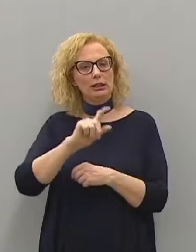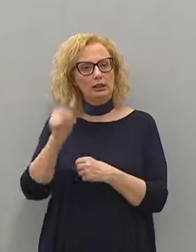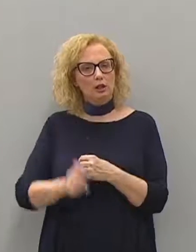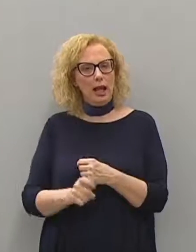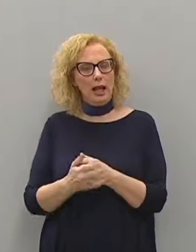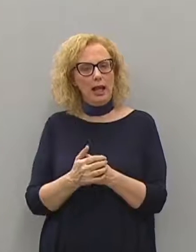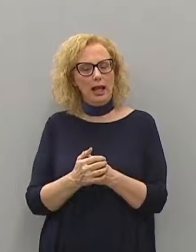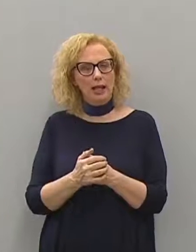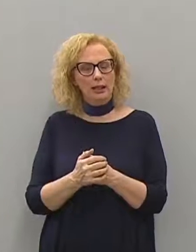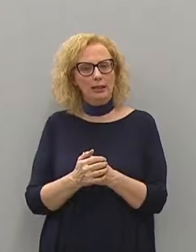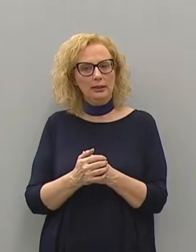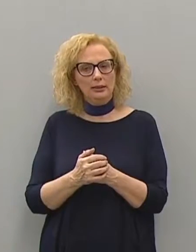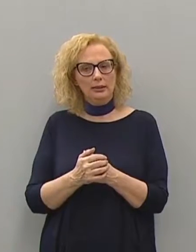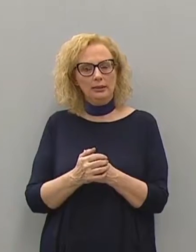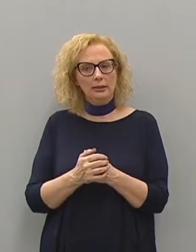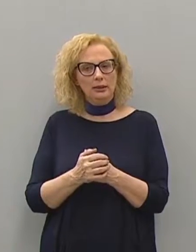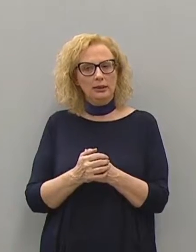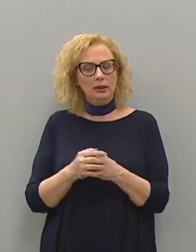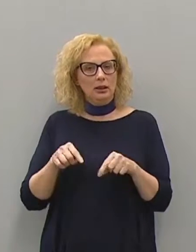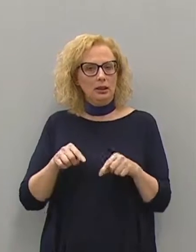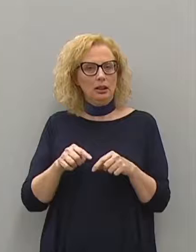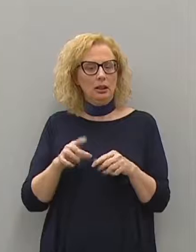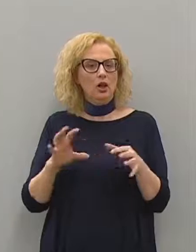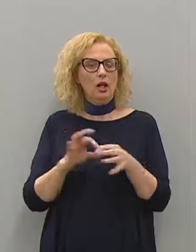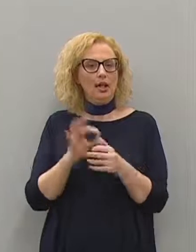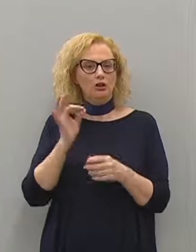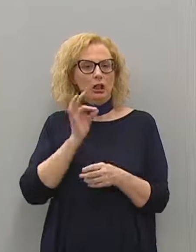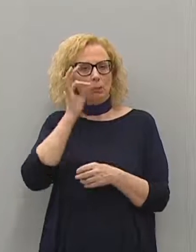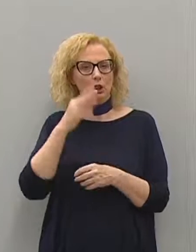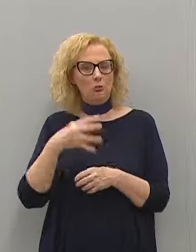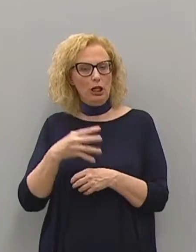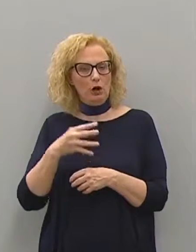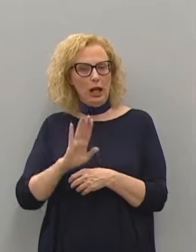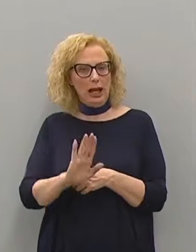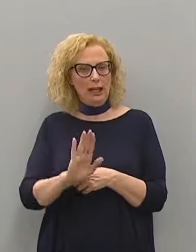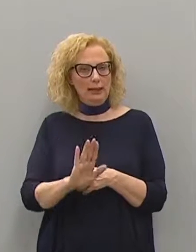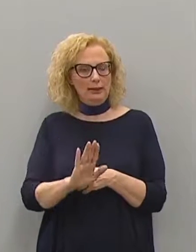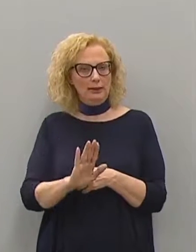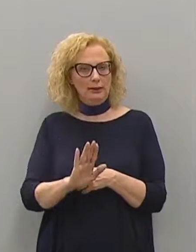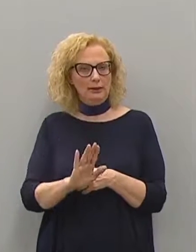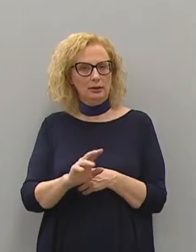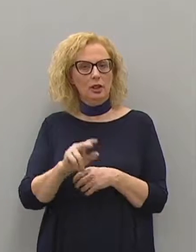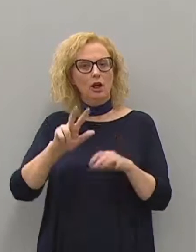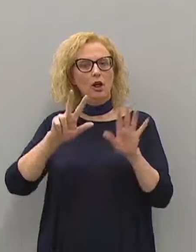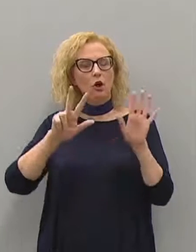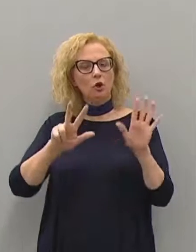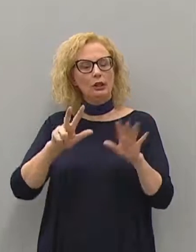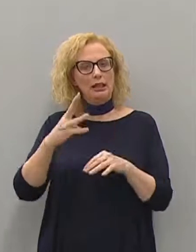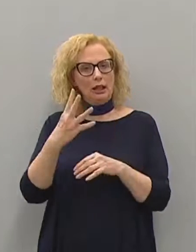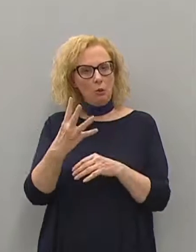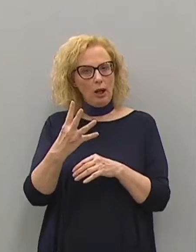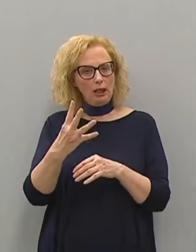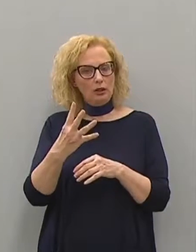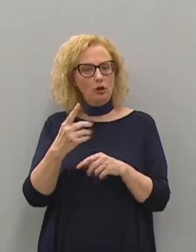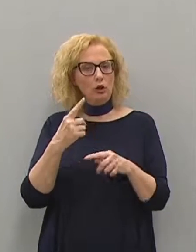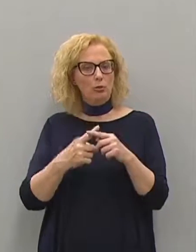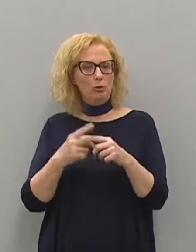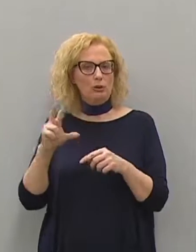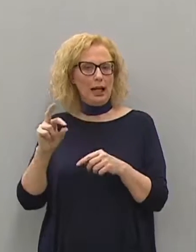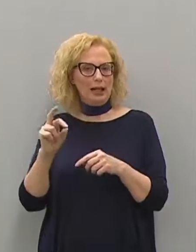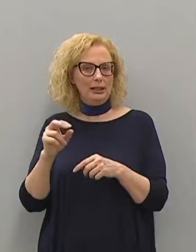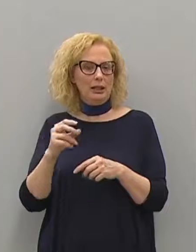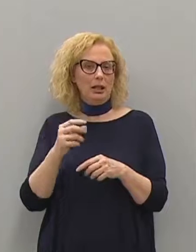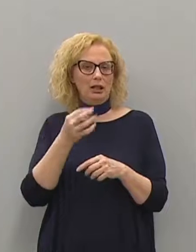sono quelli detto boni molecolari e quindi gli 84 pulita che fa